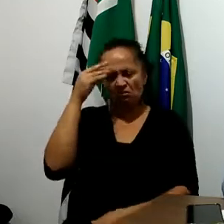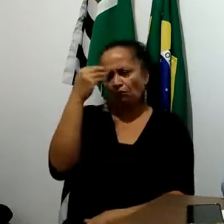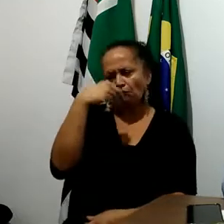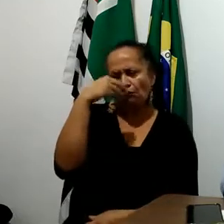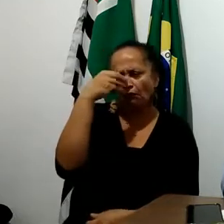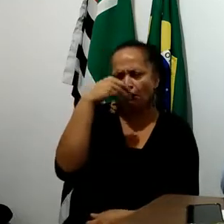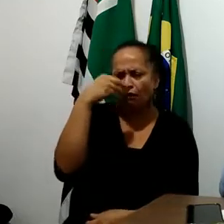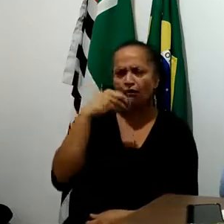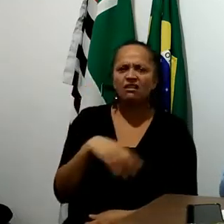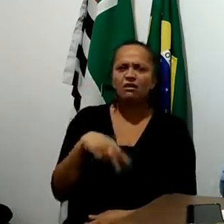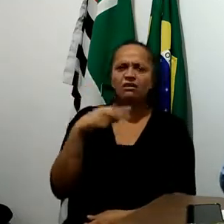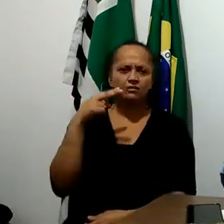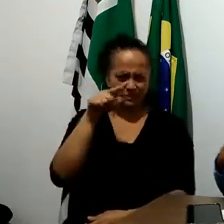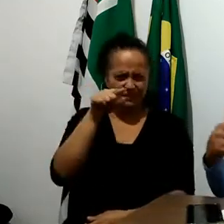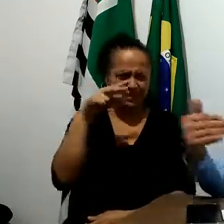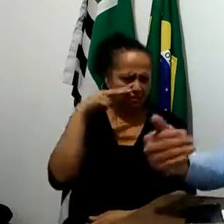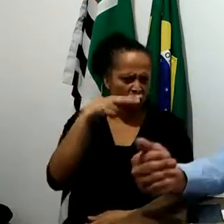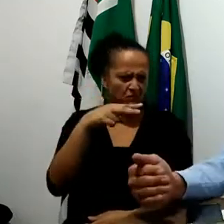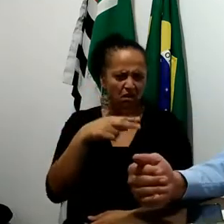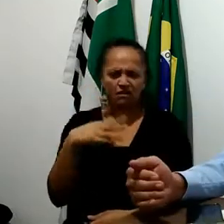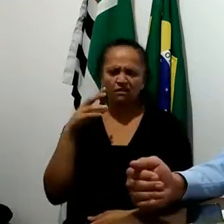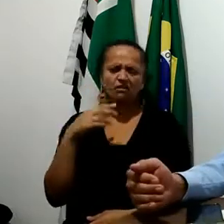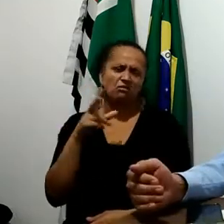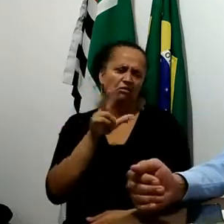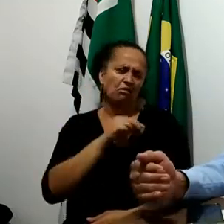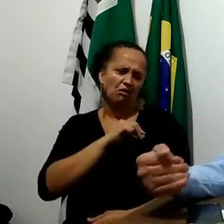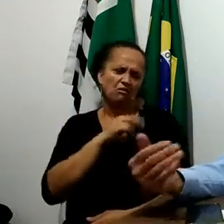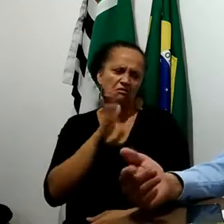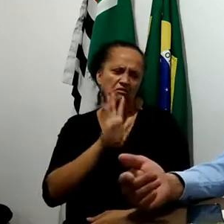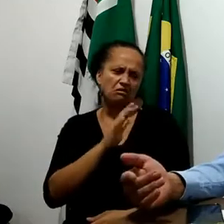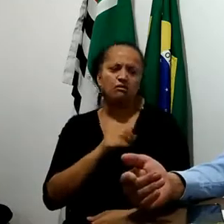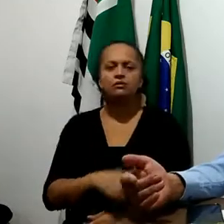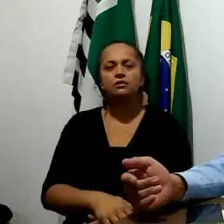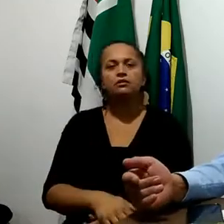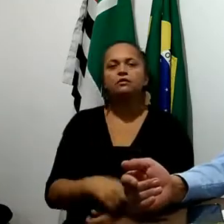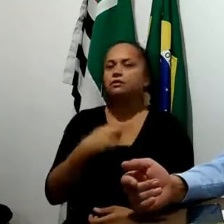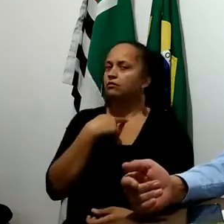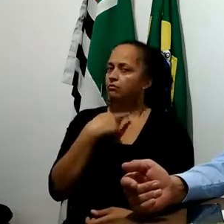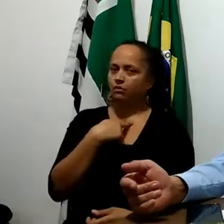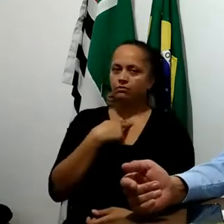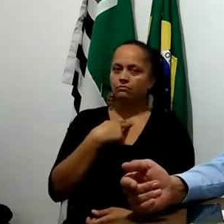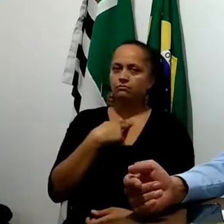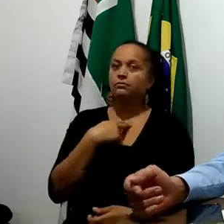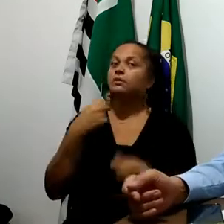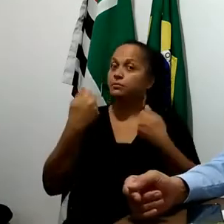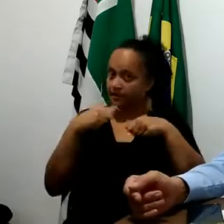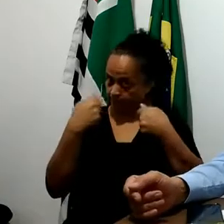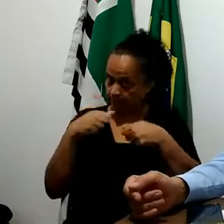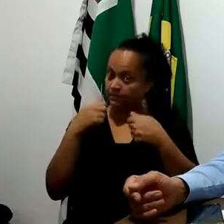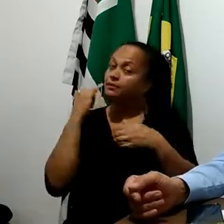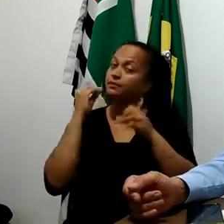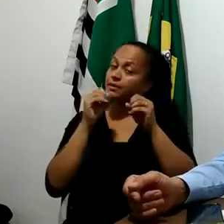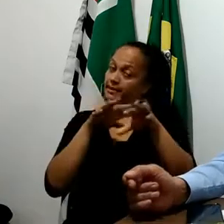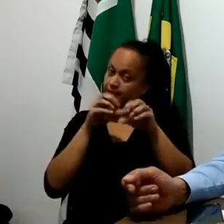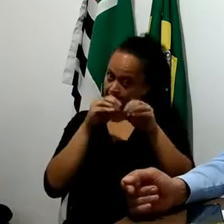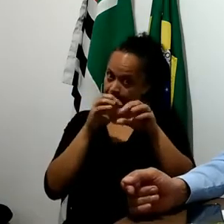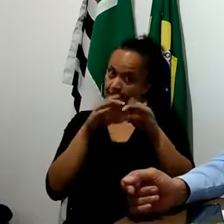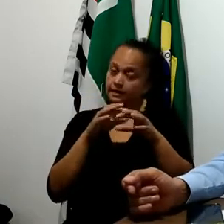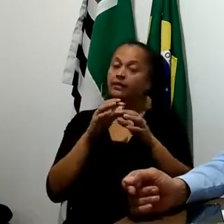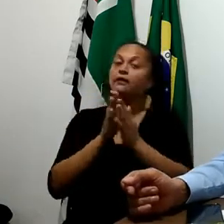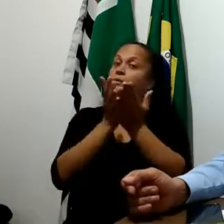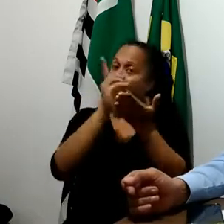não deixar a alma dele ser entregue ou jogar a toalha. Então nós precisamos ajudar o